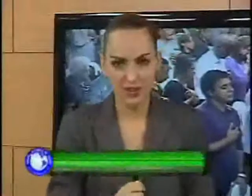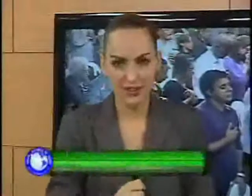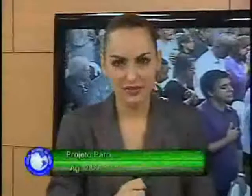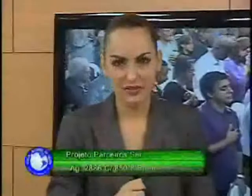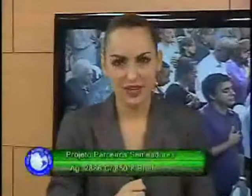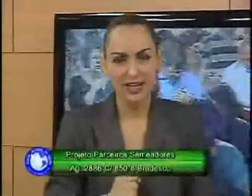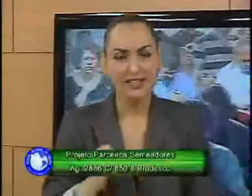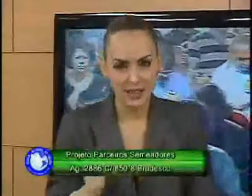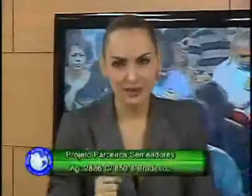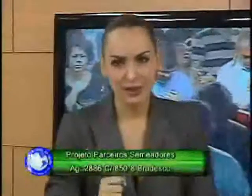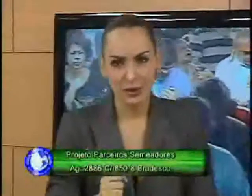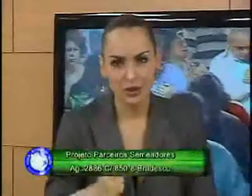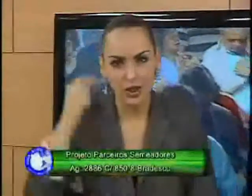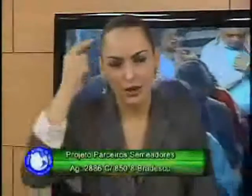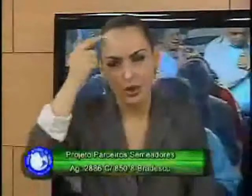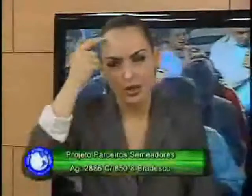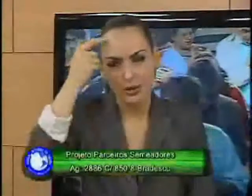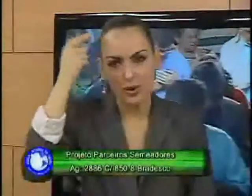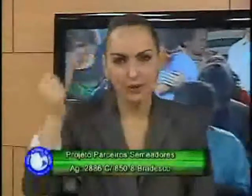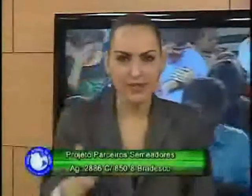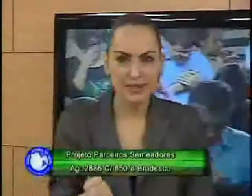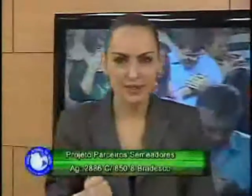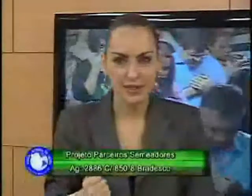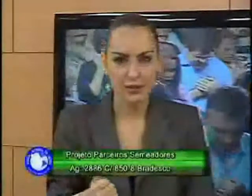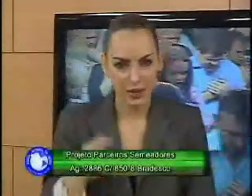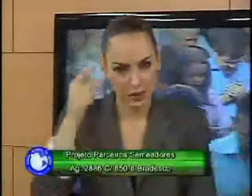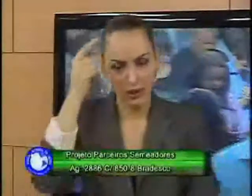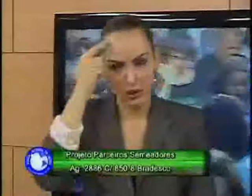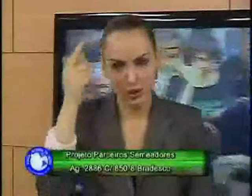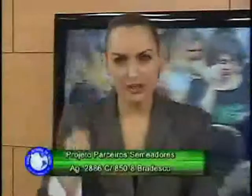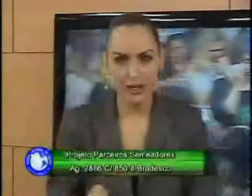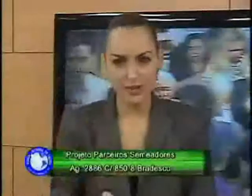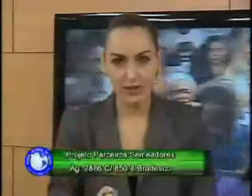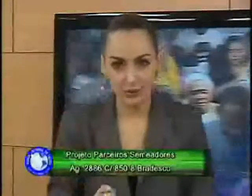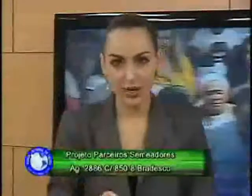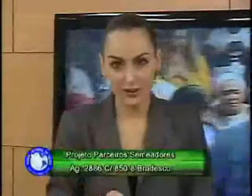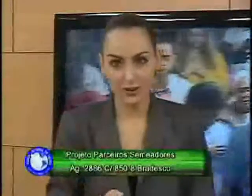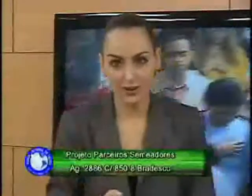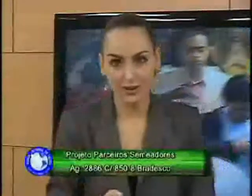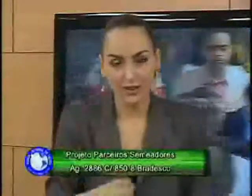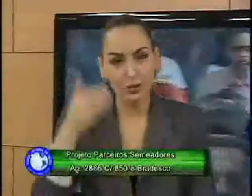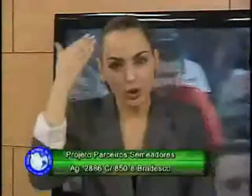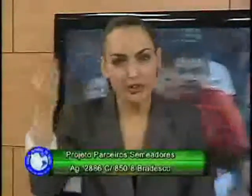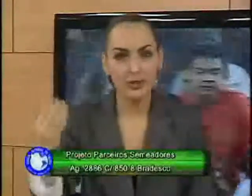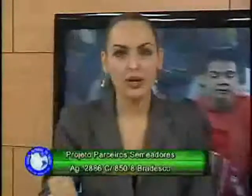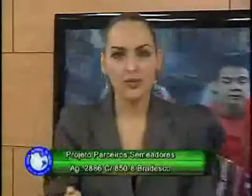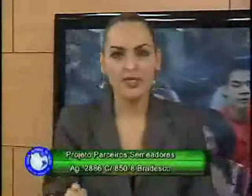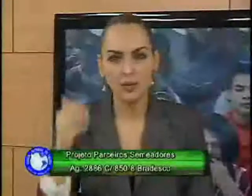restauração. Esteja entre nós. Coloca na tua cabeça. Porque quando a gente coloca na cabeça, a gente faz, não é? Então coloca na tua cabeça, eu vou